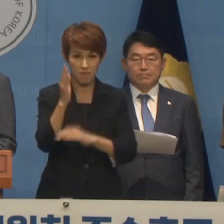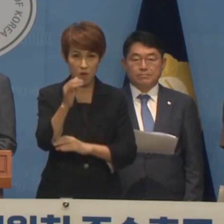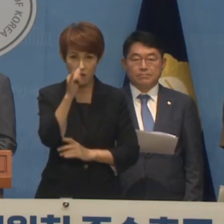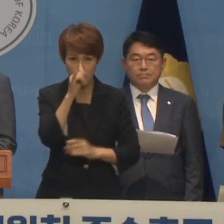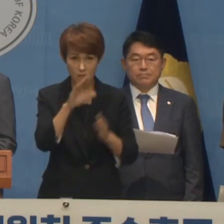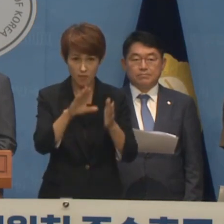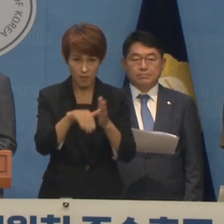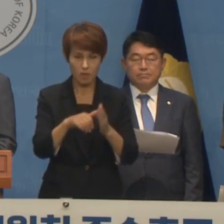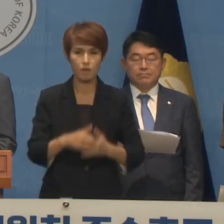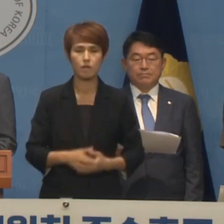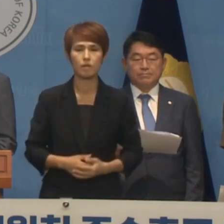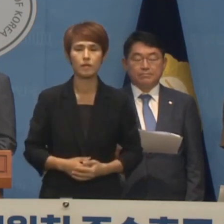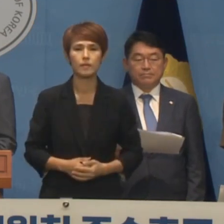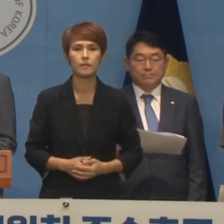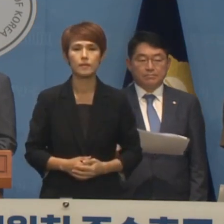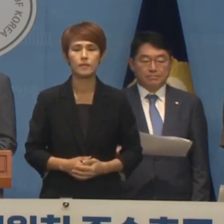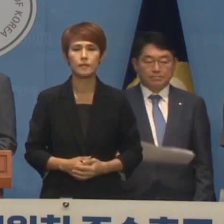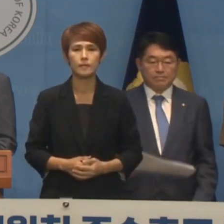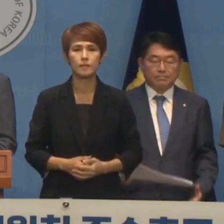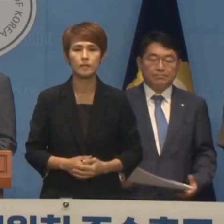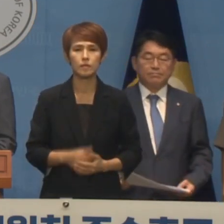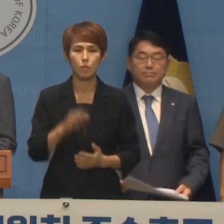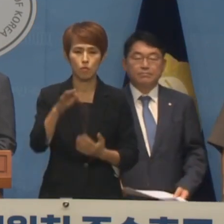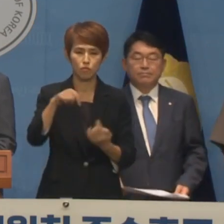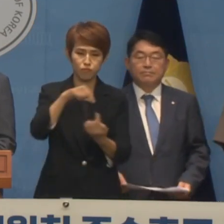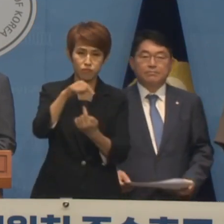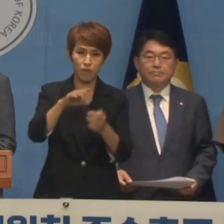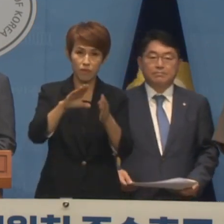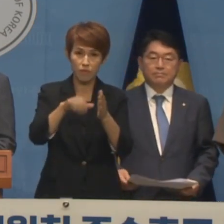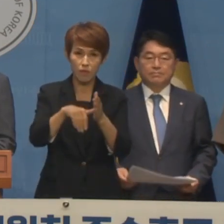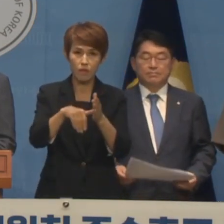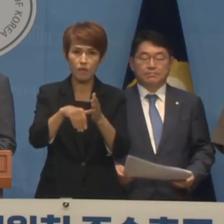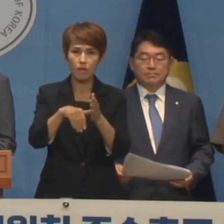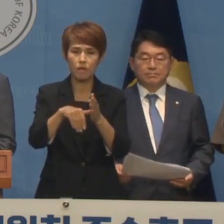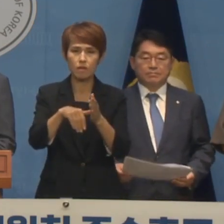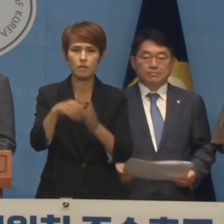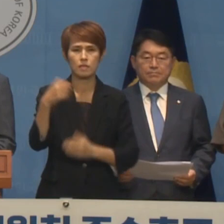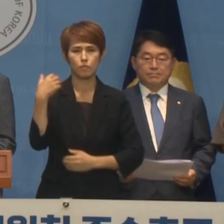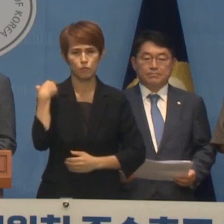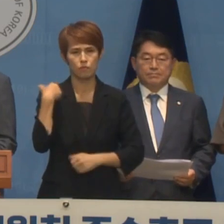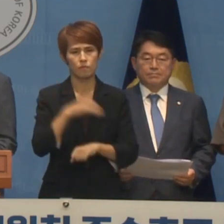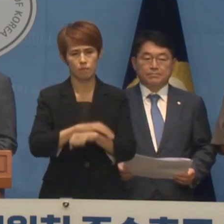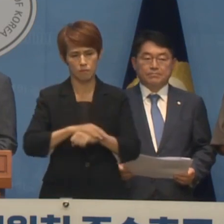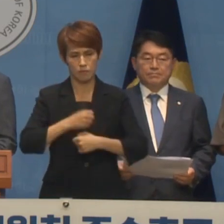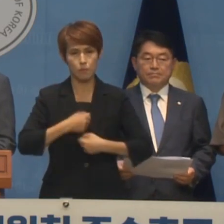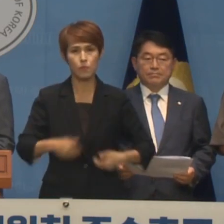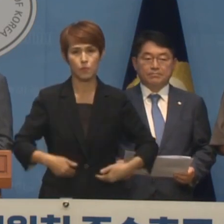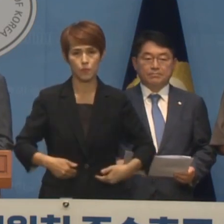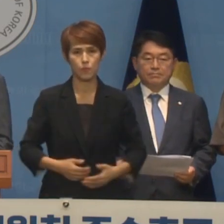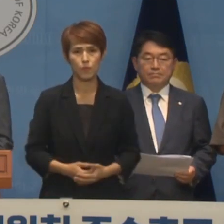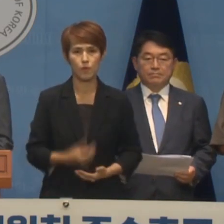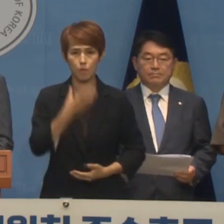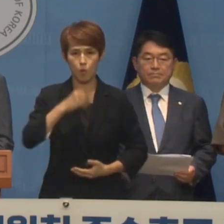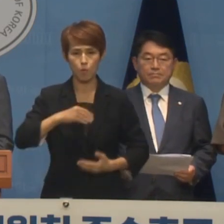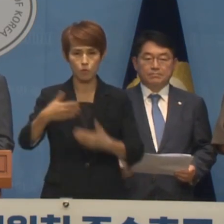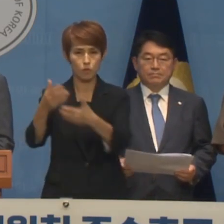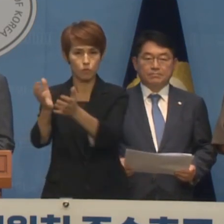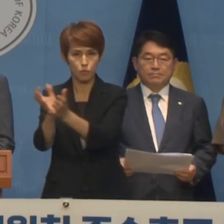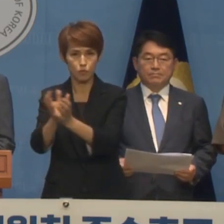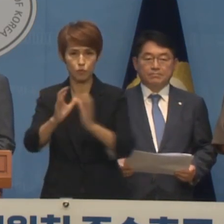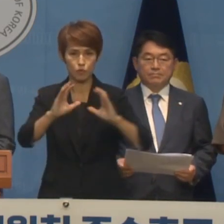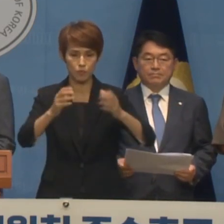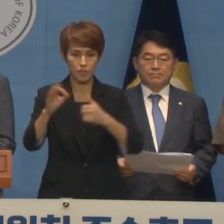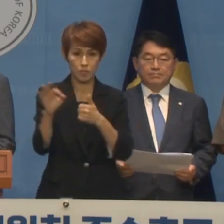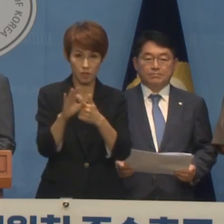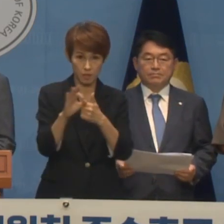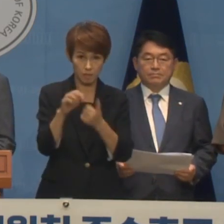기금운용본부는 수탁자로서 기금을 운영함에 있어서 선량한 관리자의 의무를 다해야 합니다. 그래서 보건복지부와